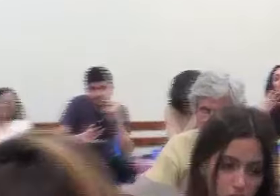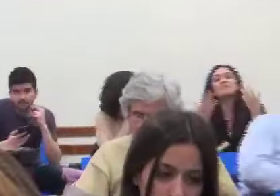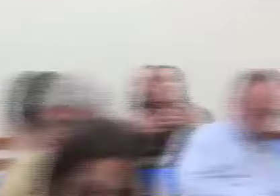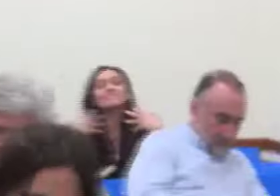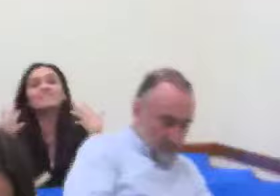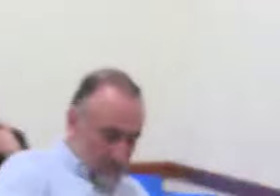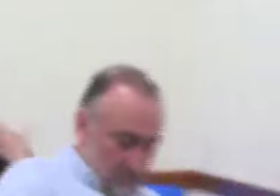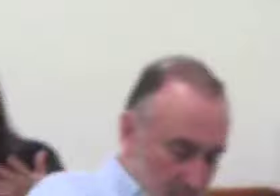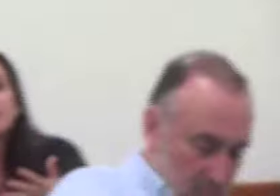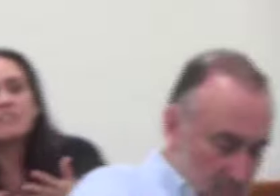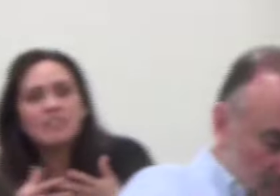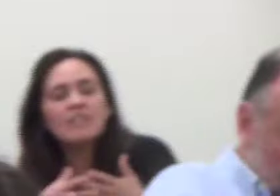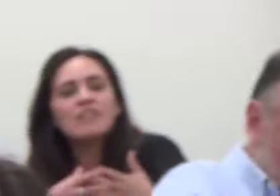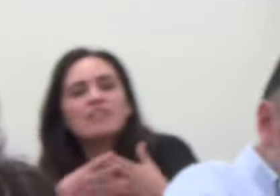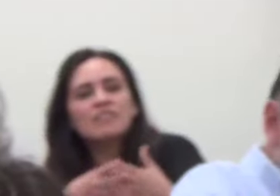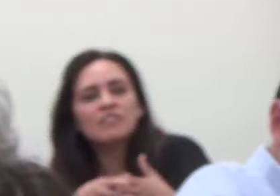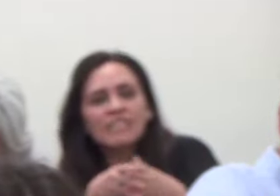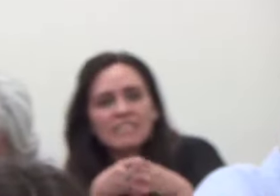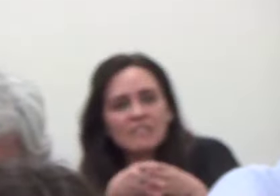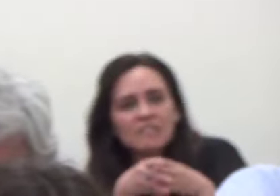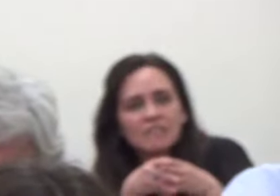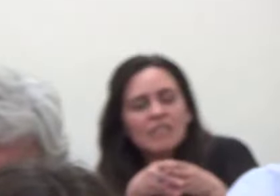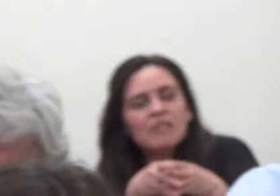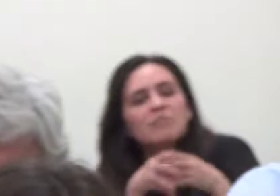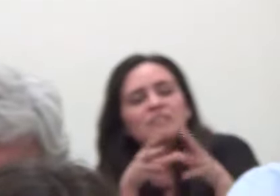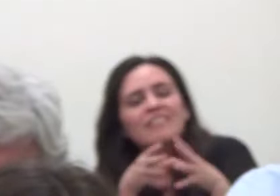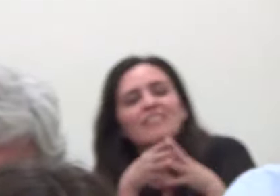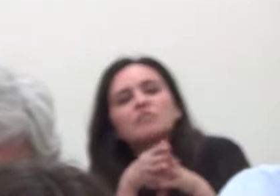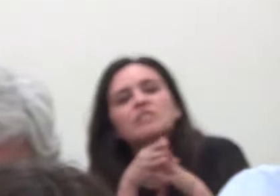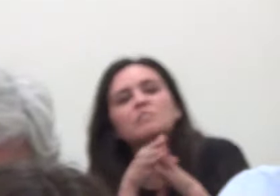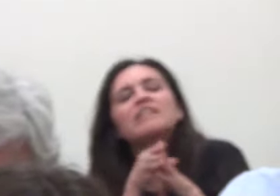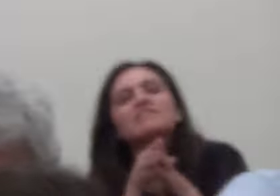en el colectivo